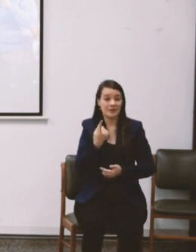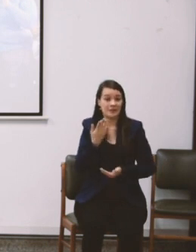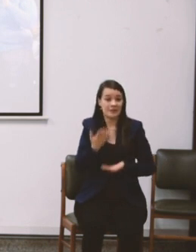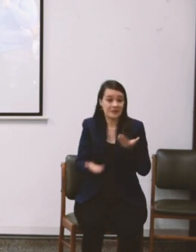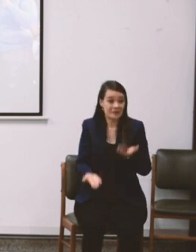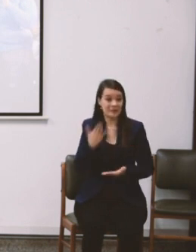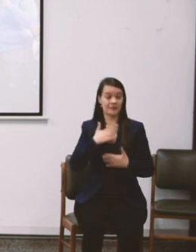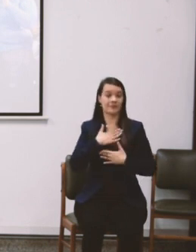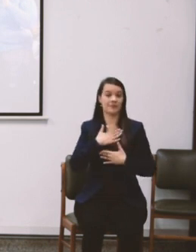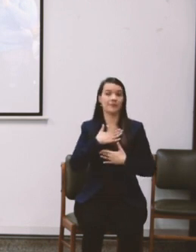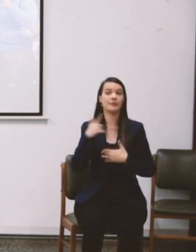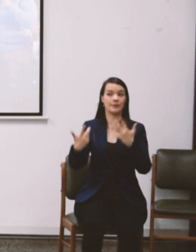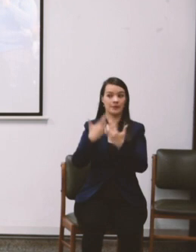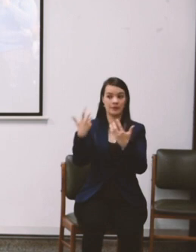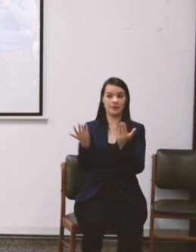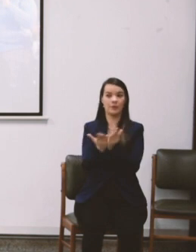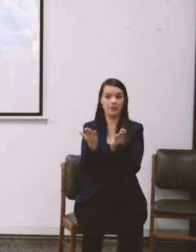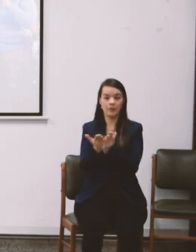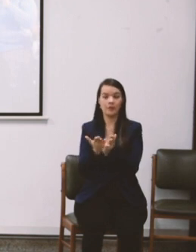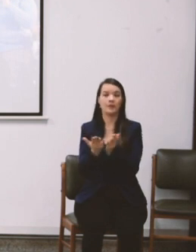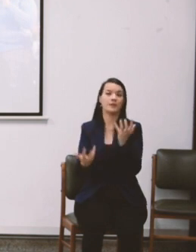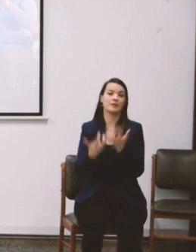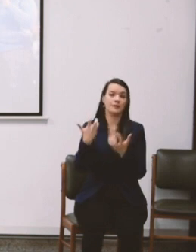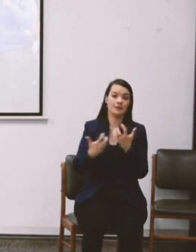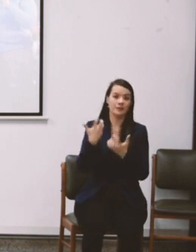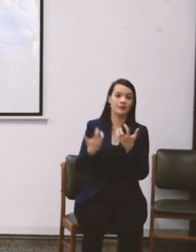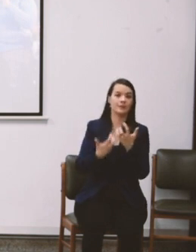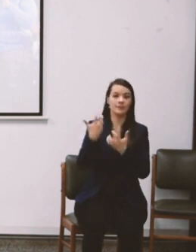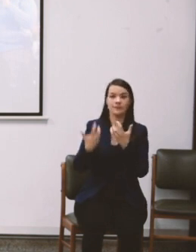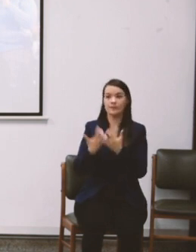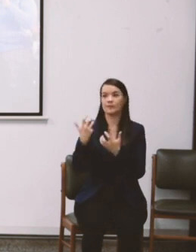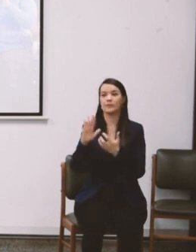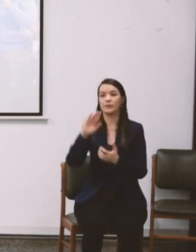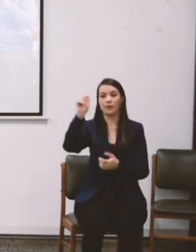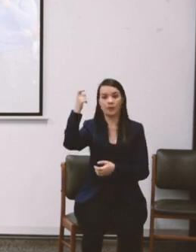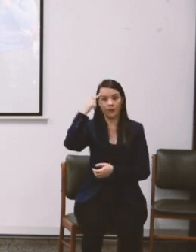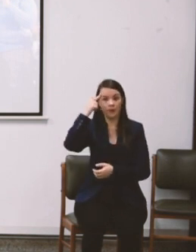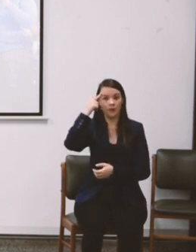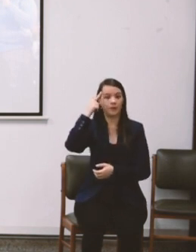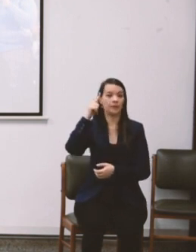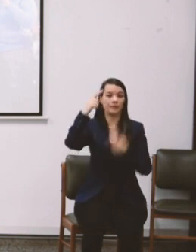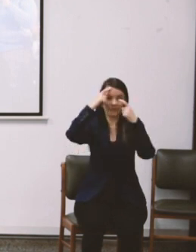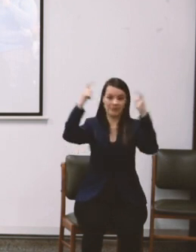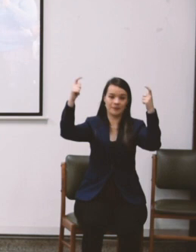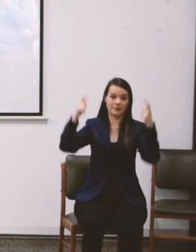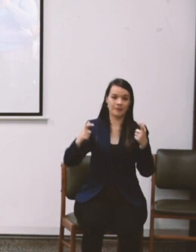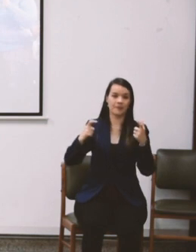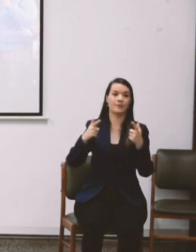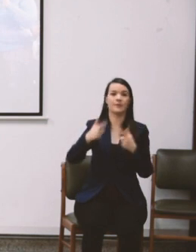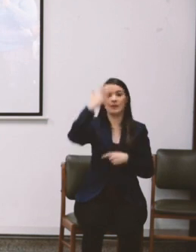¿cierto? Porque hay un sistema educativo, hay un sistema, un gobierno, un estado, unas